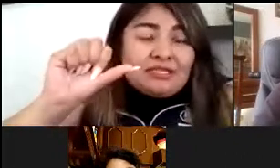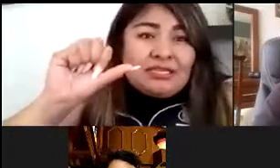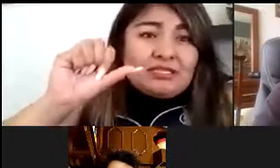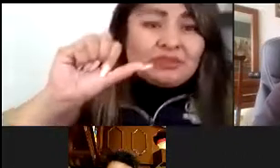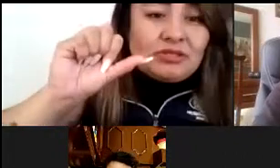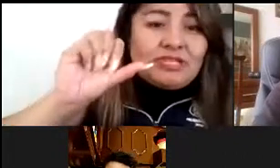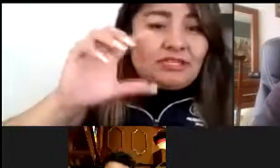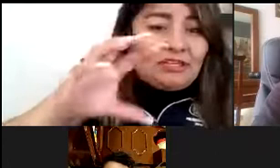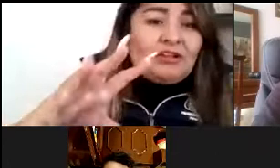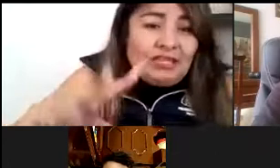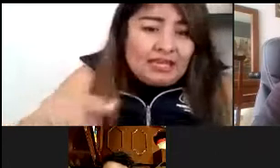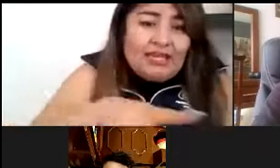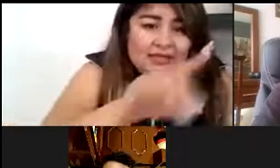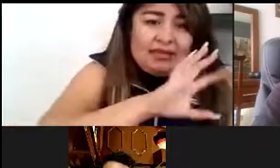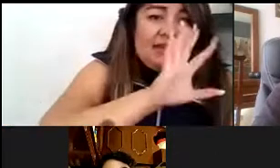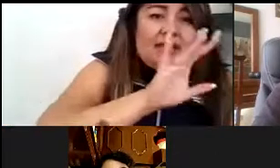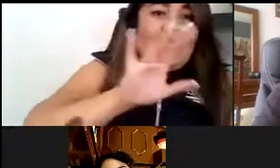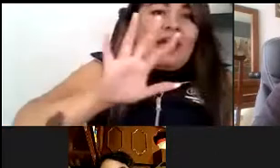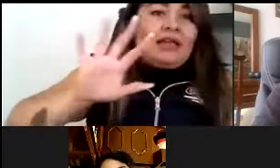hablar con señas, chicos. De